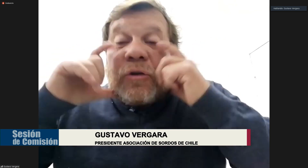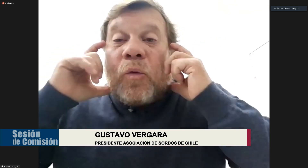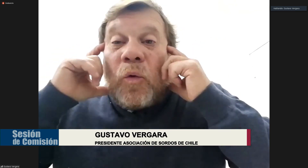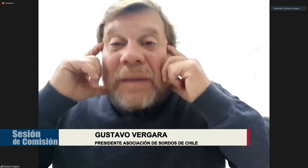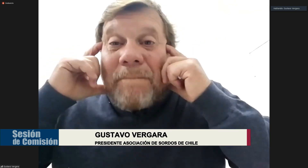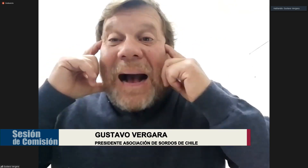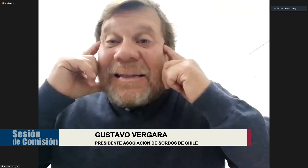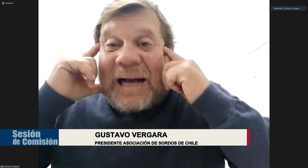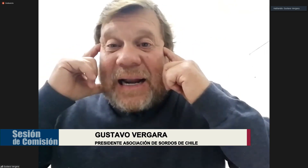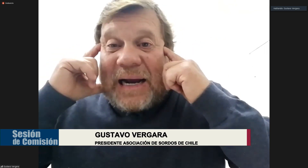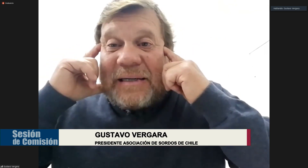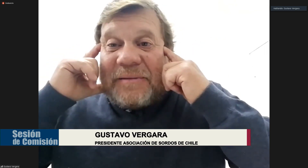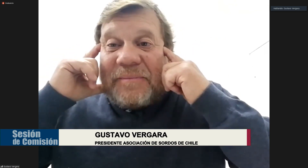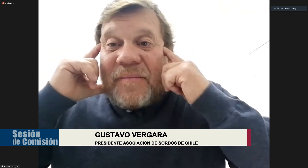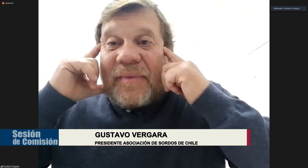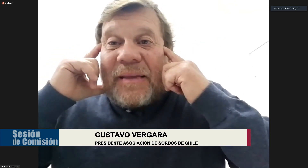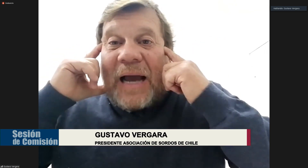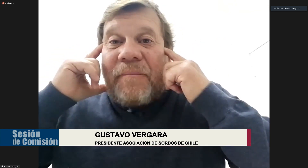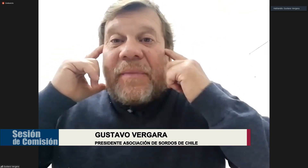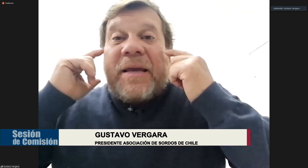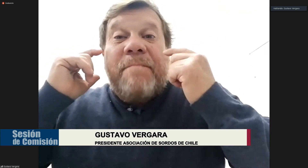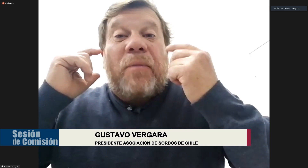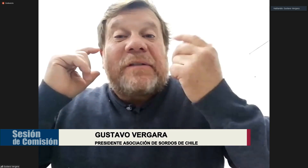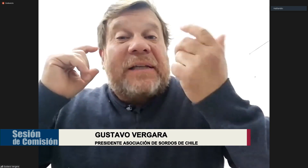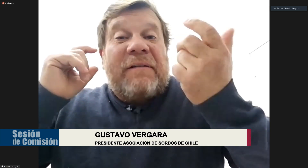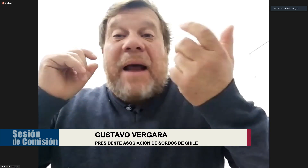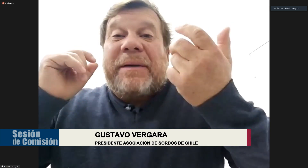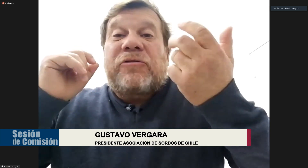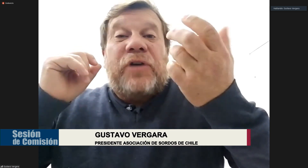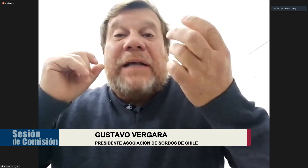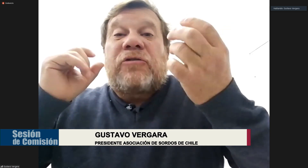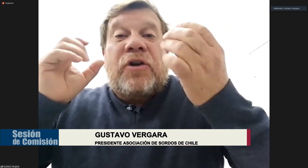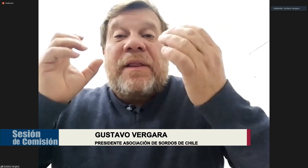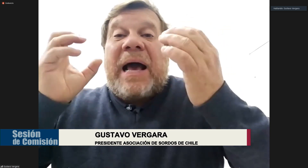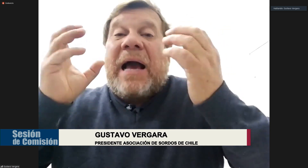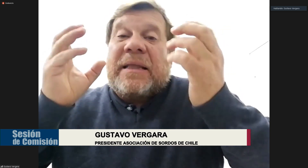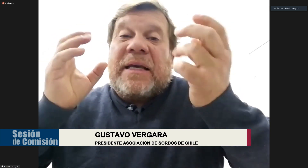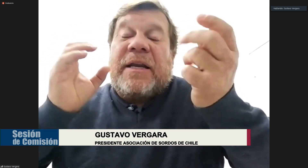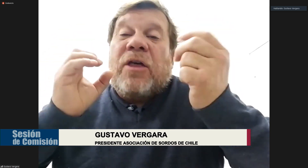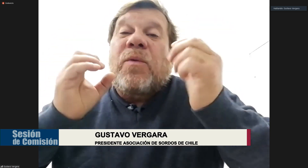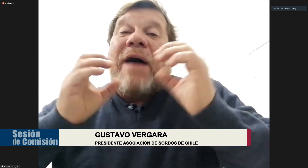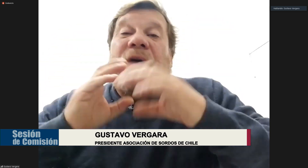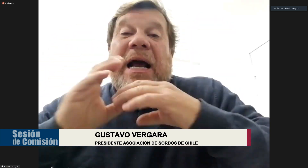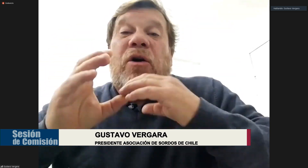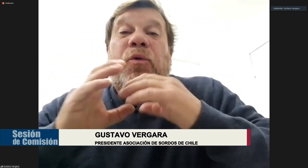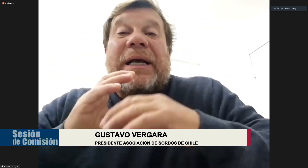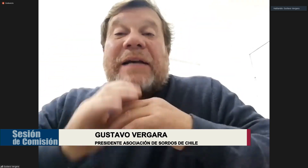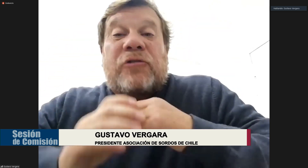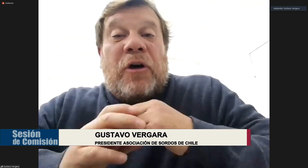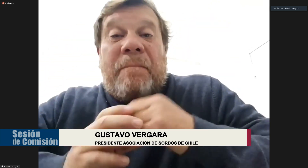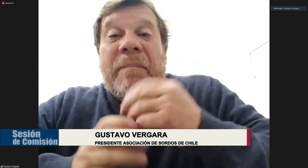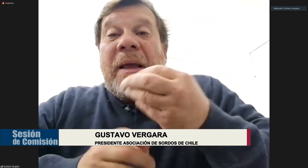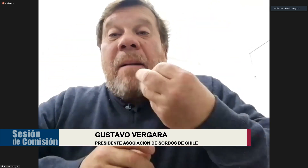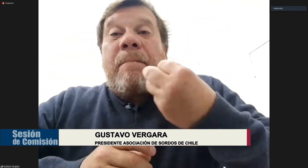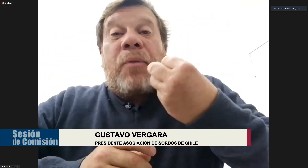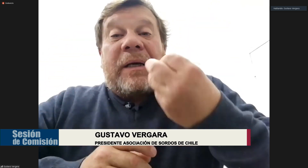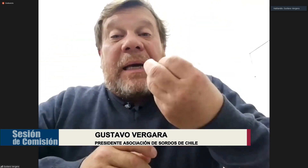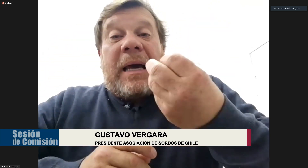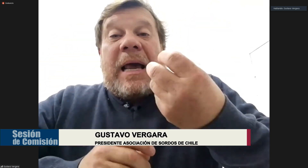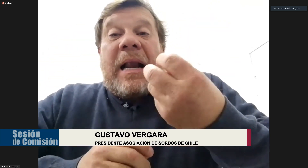usa máscara? Ya. Imposible la persona sorda haya tenido una buena comunicación, porque el